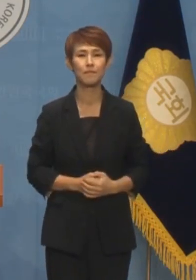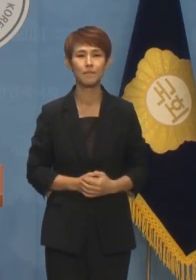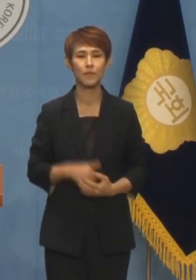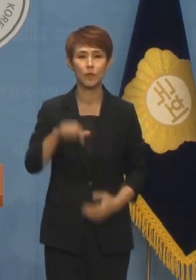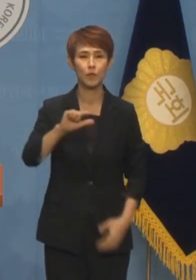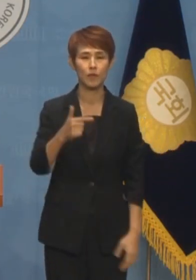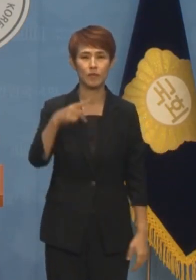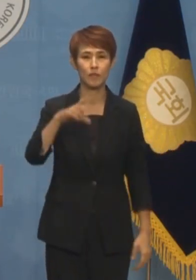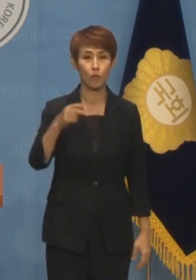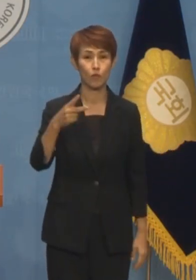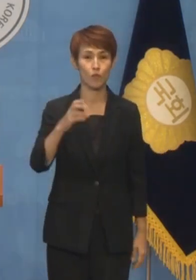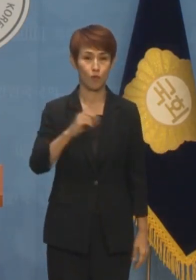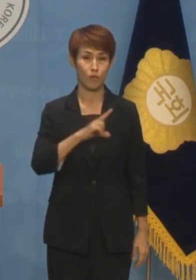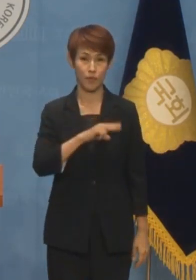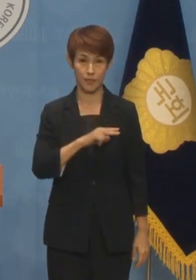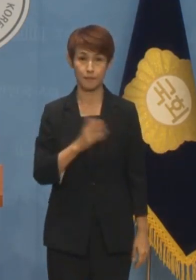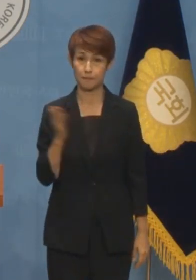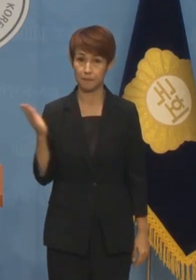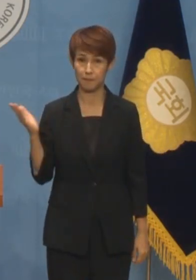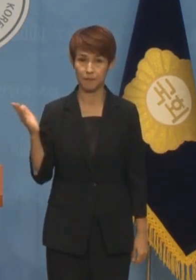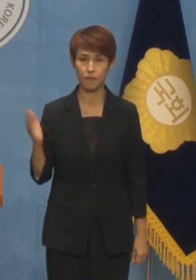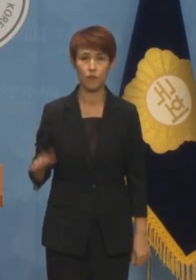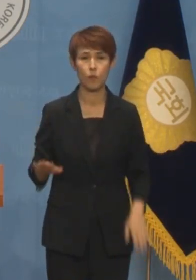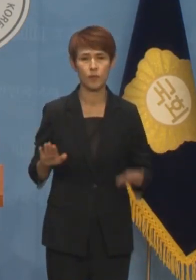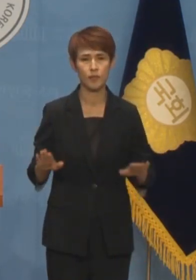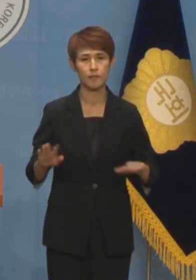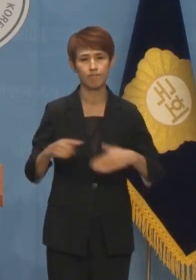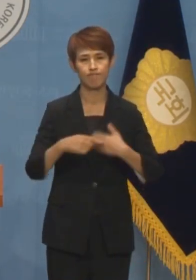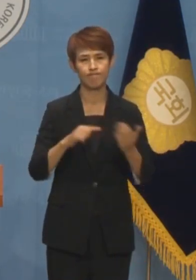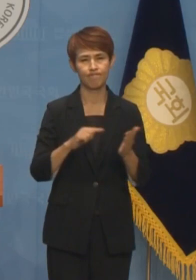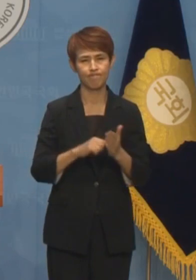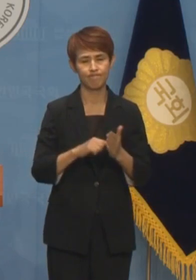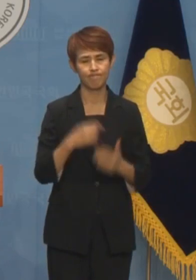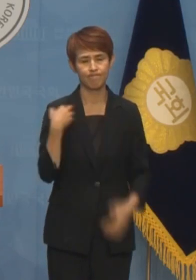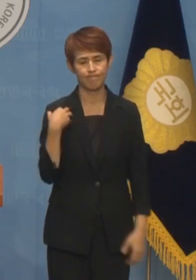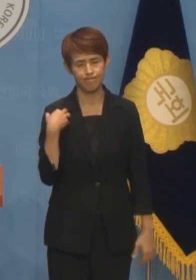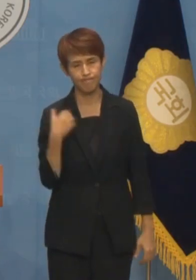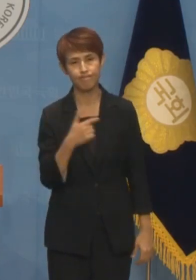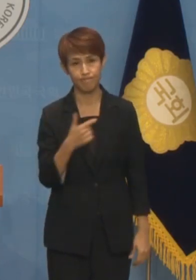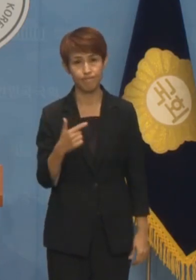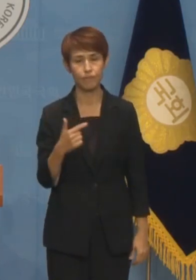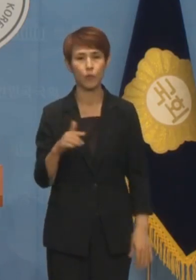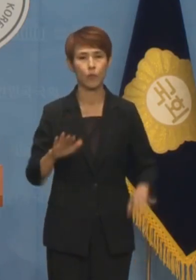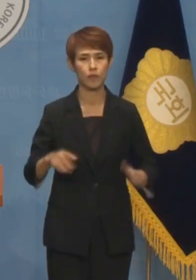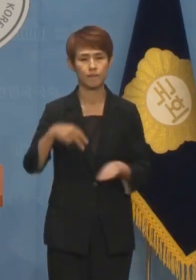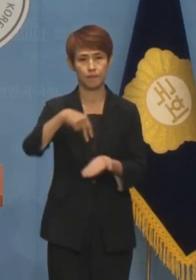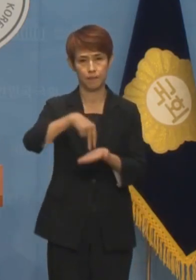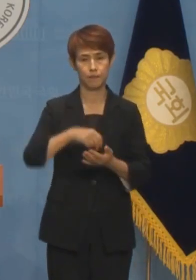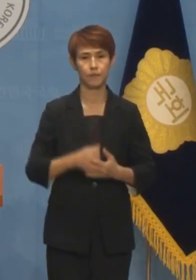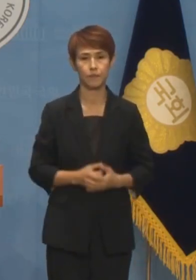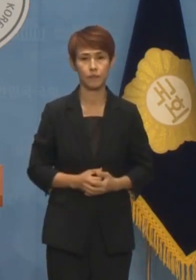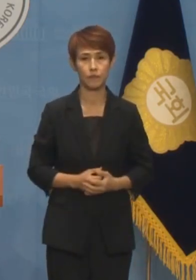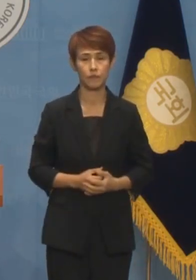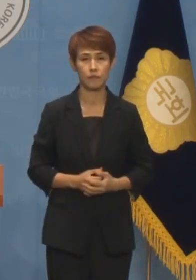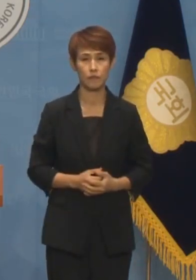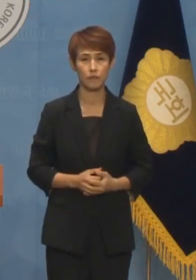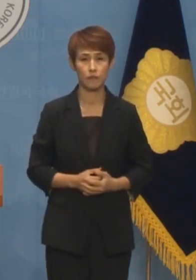국 회원입니다 저는 오늘 무거운 마음으로이 자리에 섰습니다 지금 여의도에는